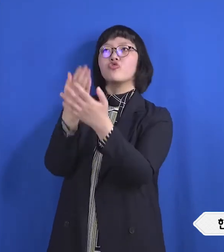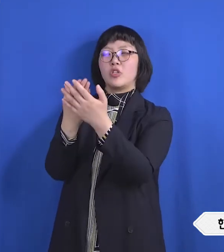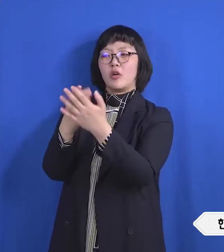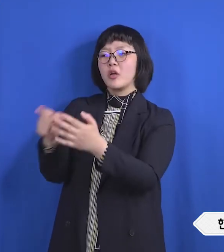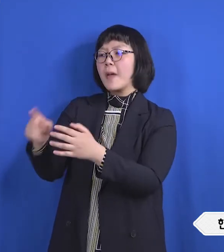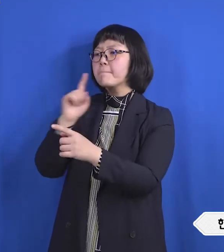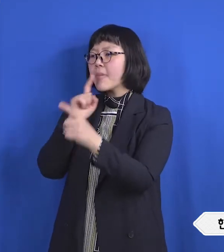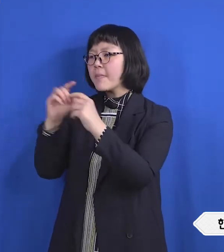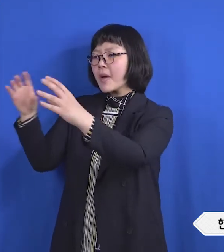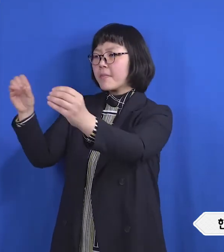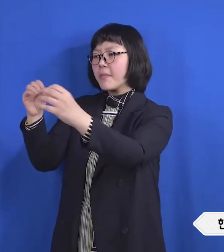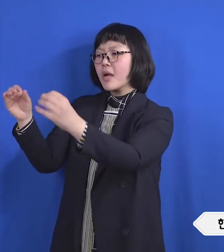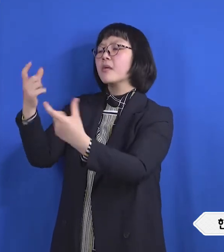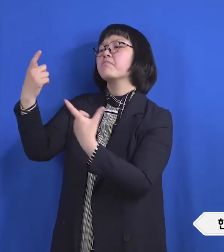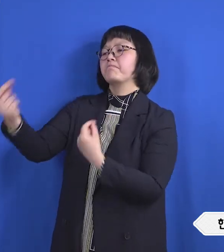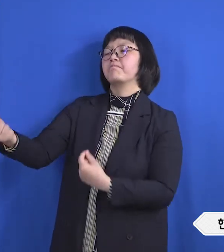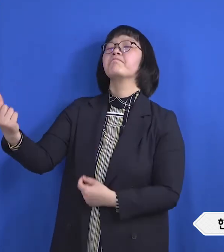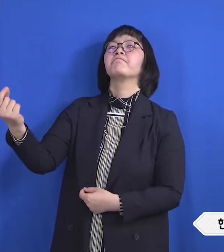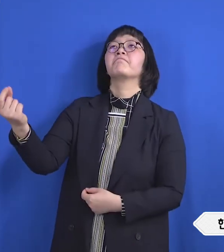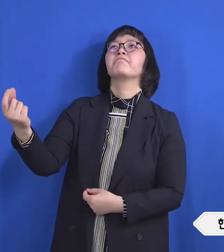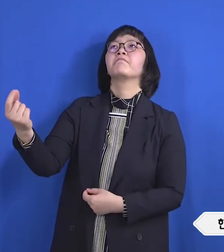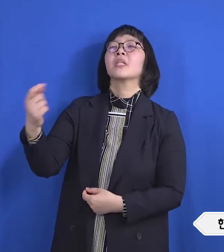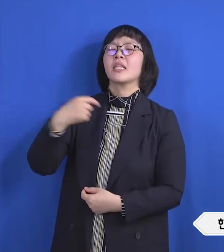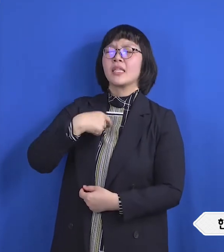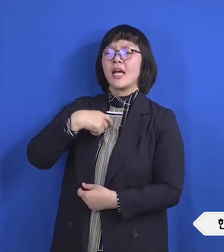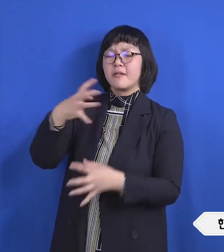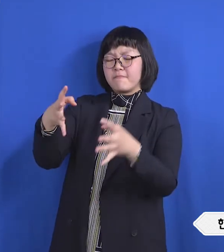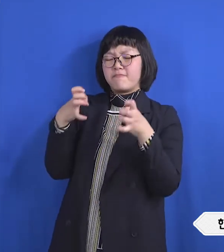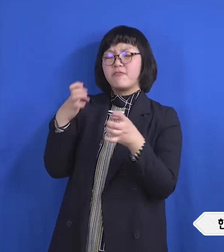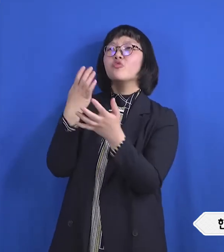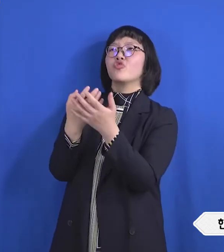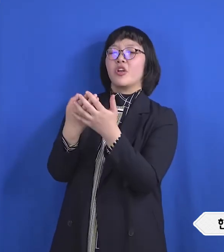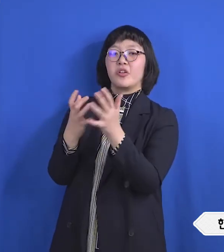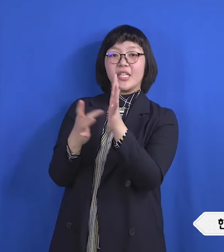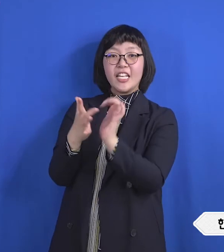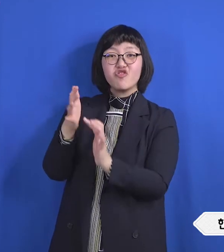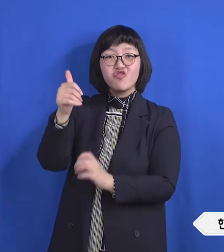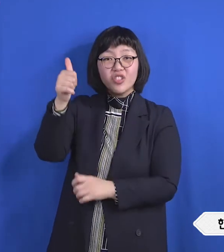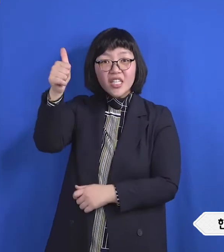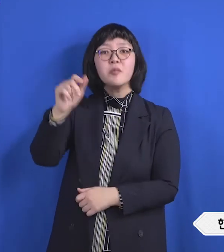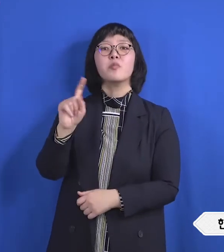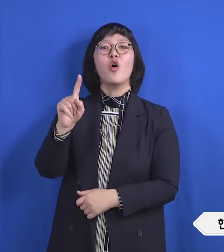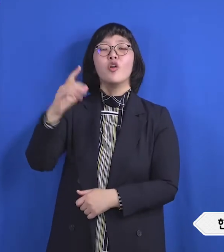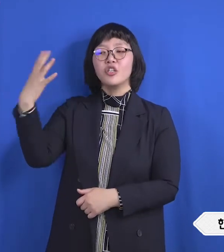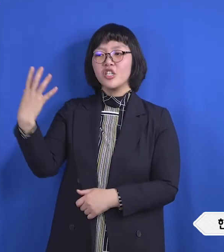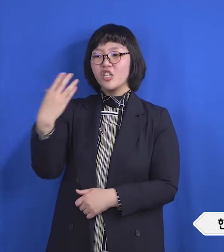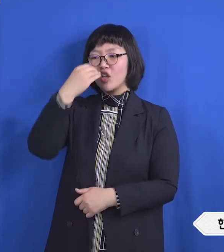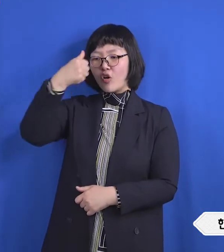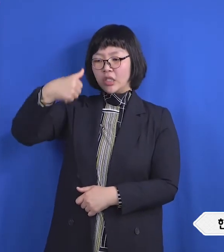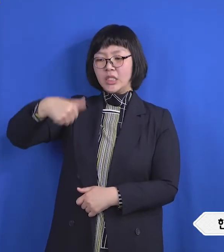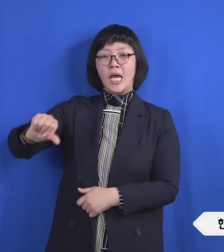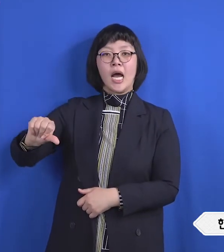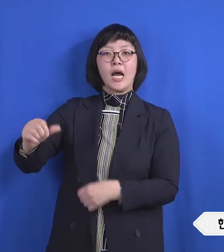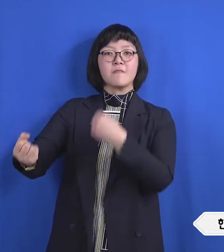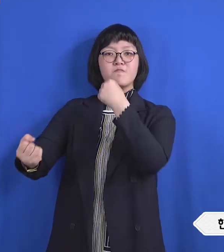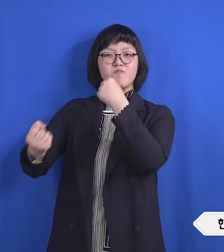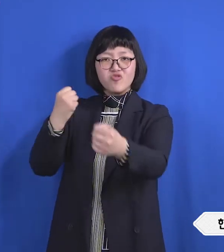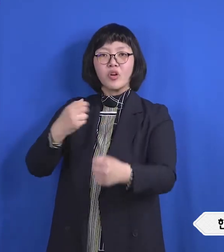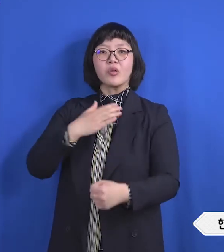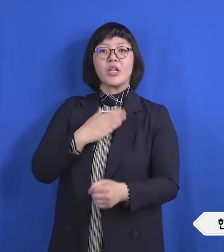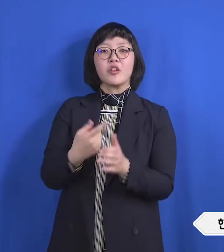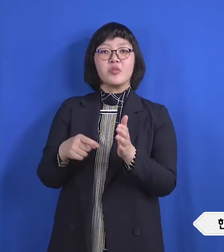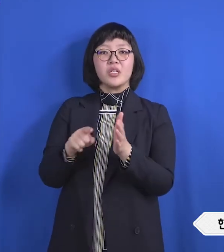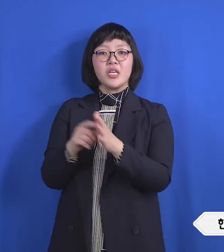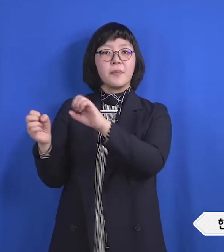않습니까? 저에게 나병을 주십시오. 예수님은 그 고귀한 몸마저 저를 위해서 버리셨지